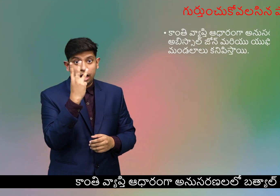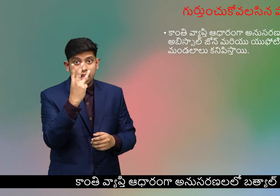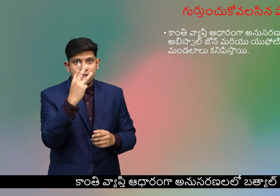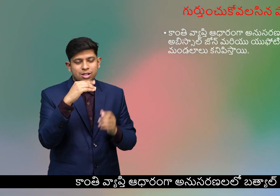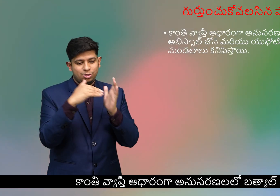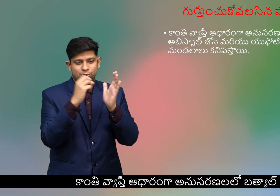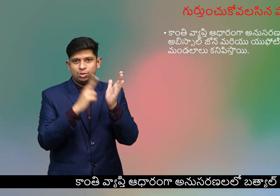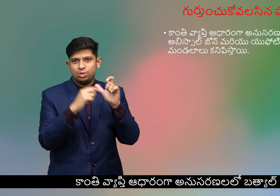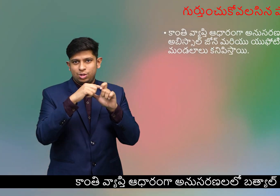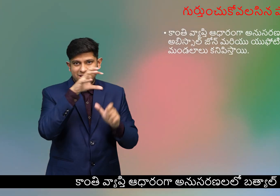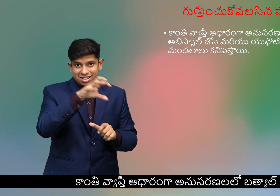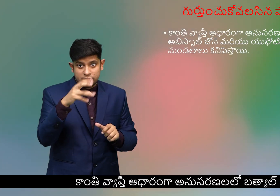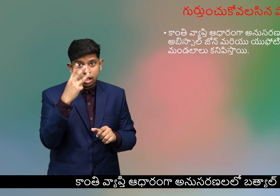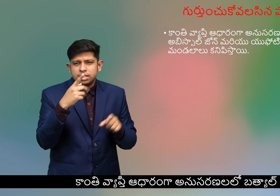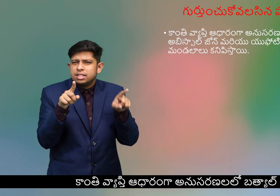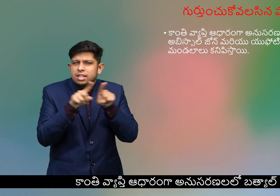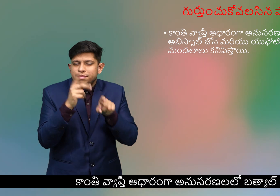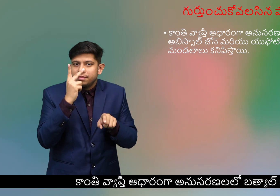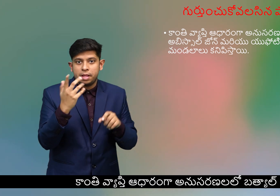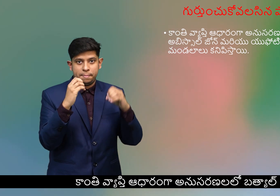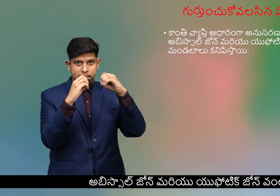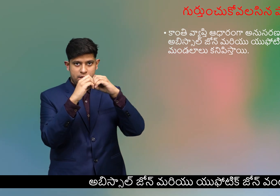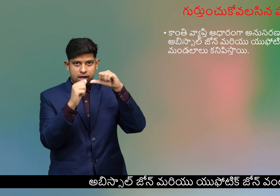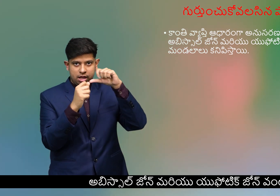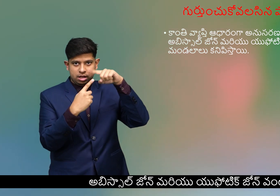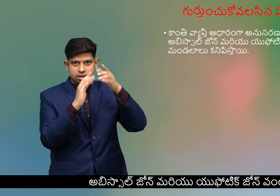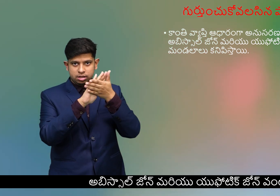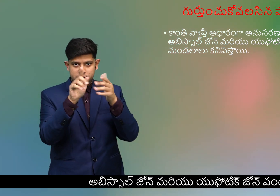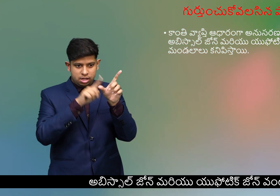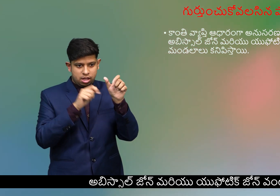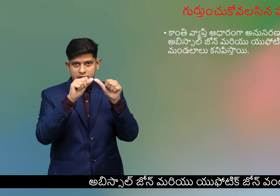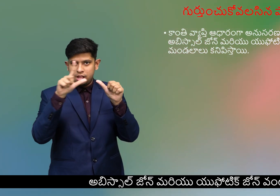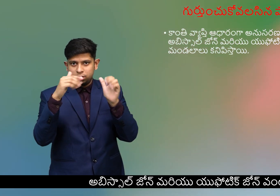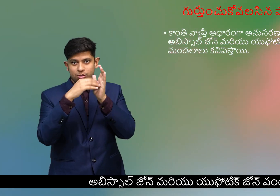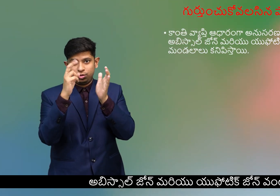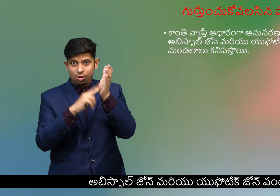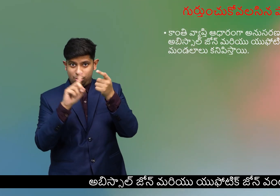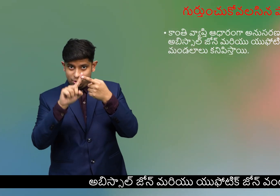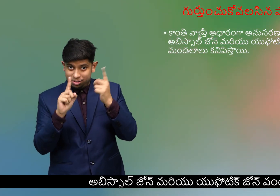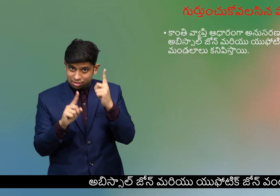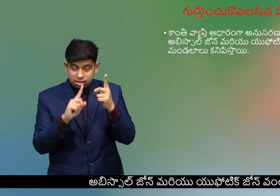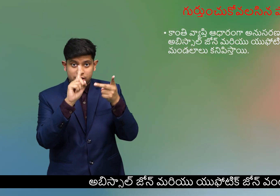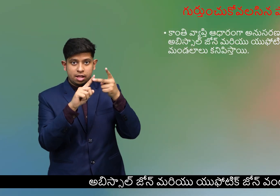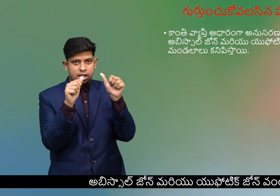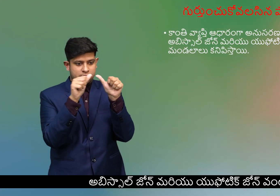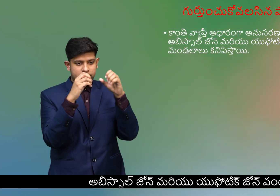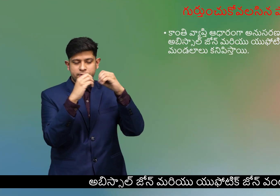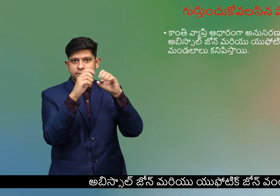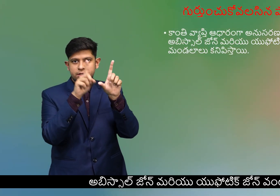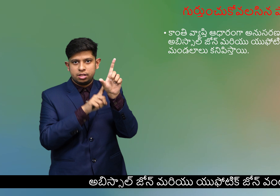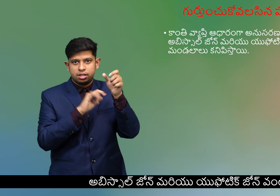కాంతి వ్యాప్తి ఆధారంగా అనుసరణలలో బత్యాల్ జోన్, అబిసాల్ జోన్ మరియు యూఫోటిక్ జోన్ వంటి